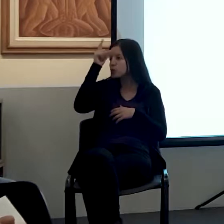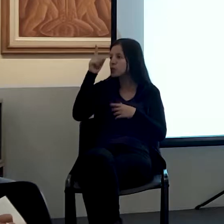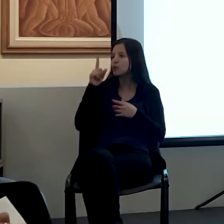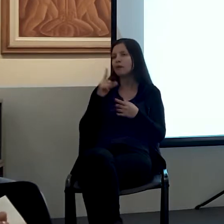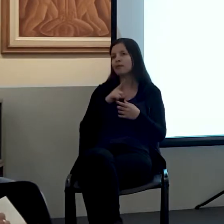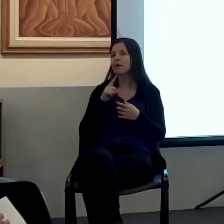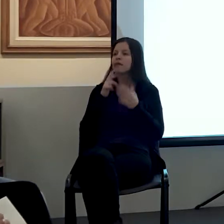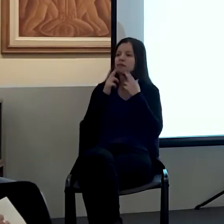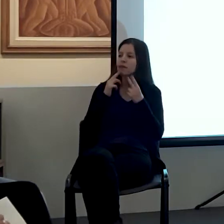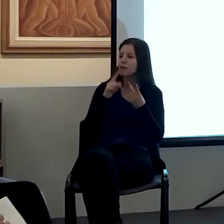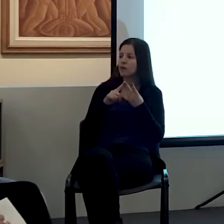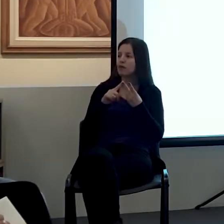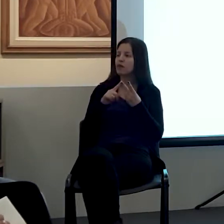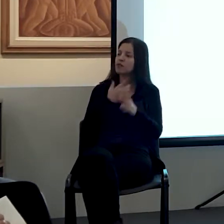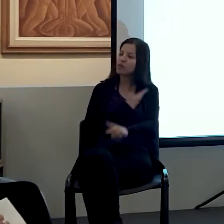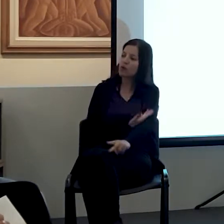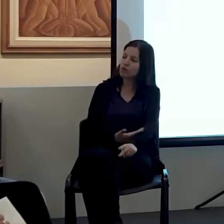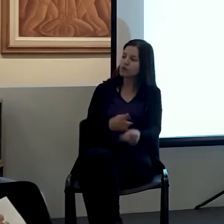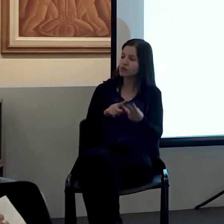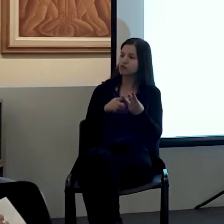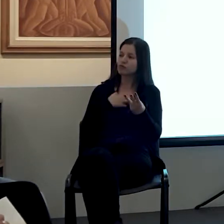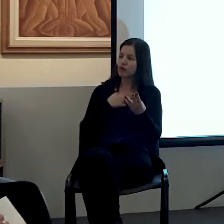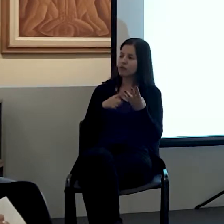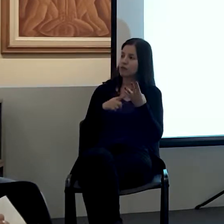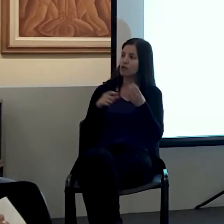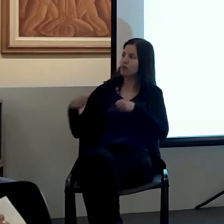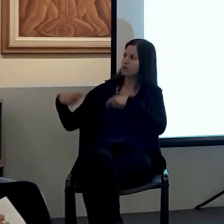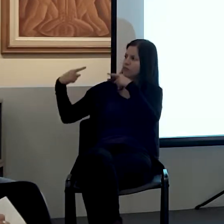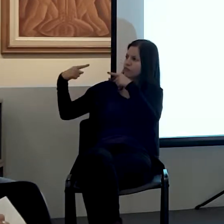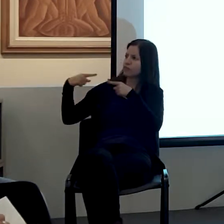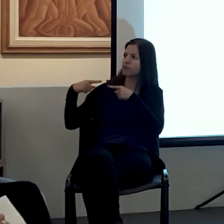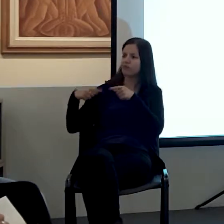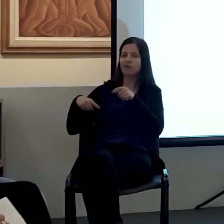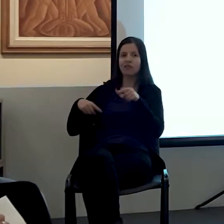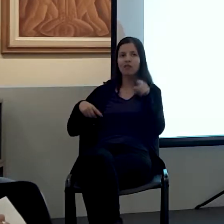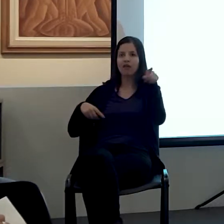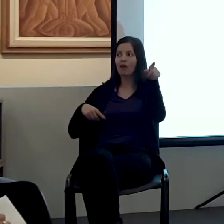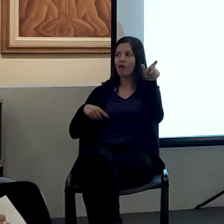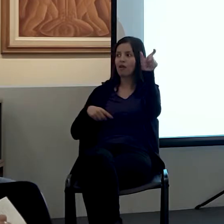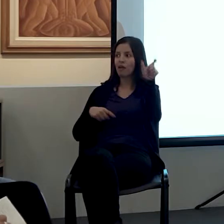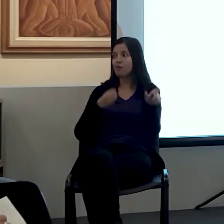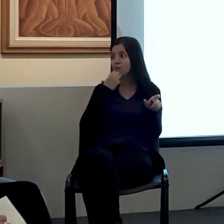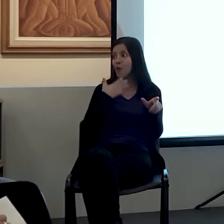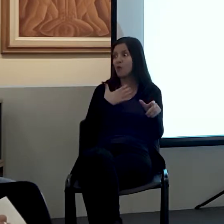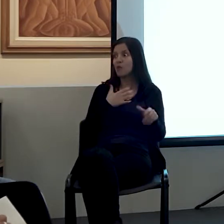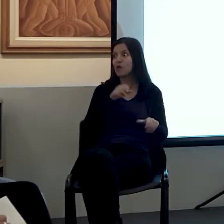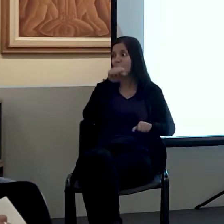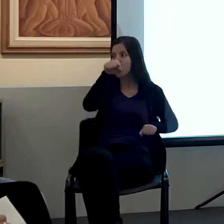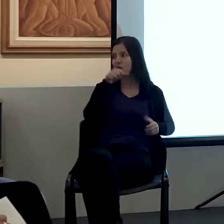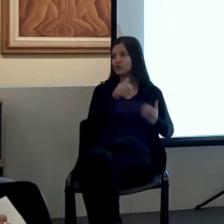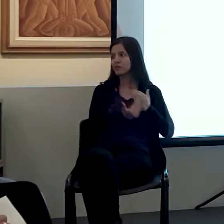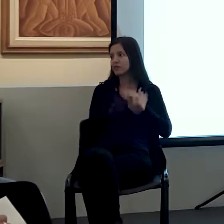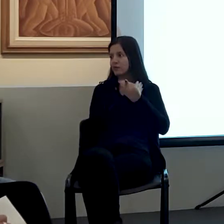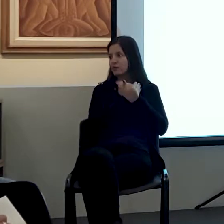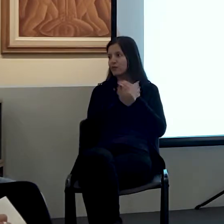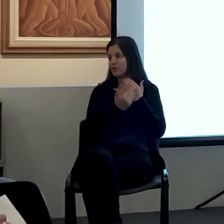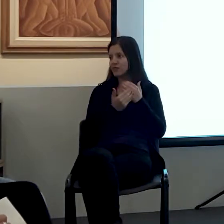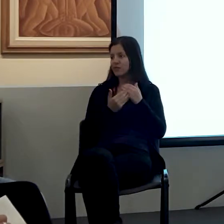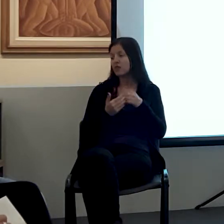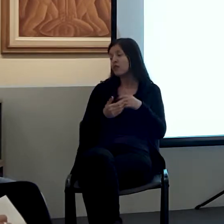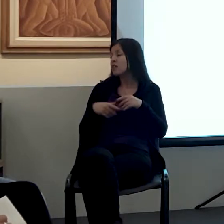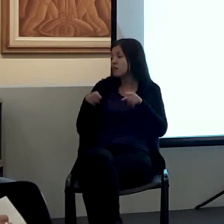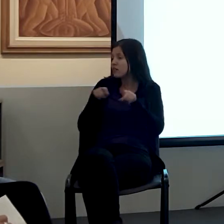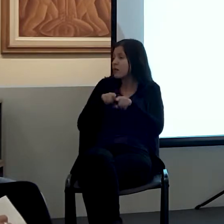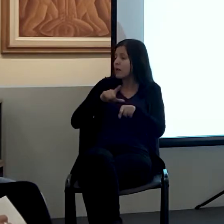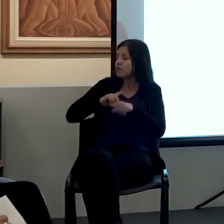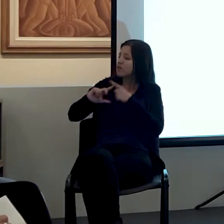falas, heróis, inimigos. Precisa criar tudo isso para criar uma identidade, né? E também uma